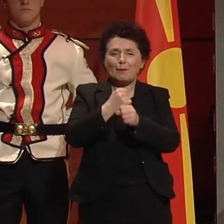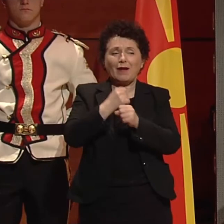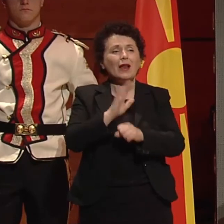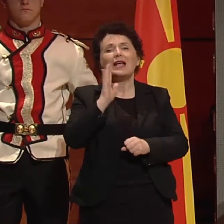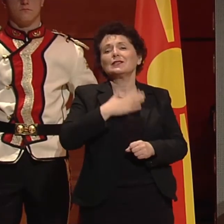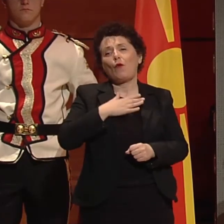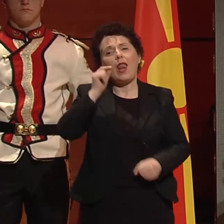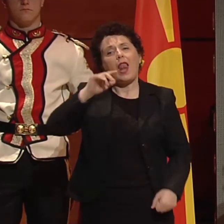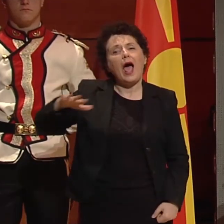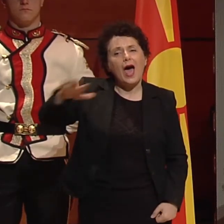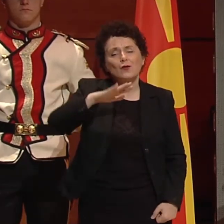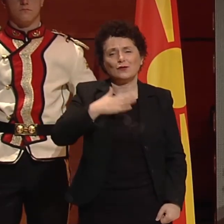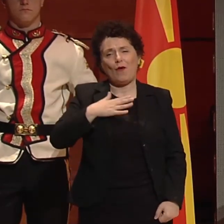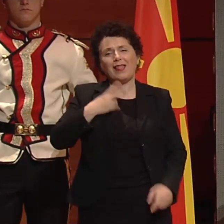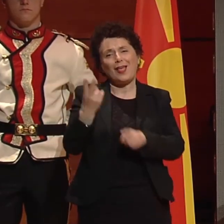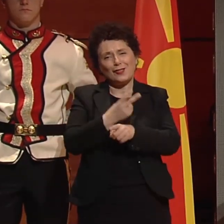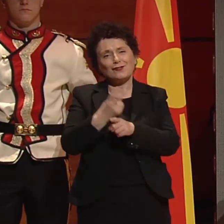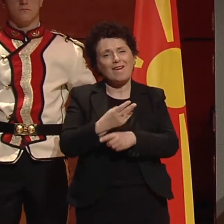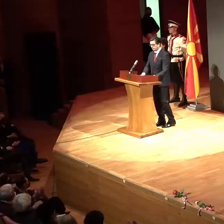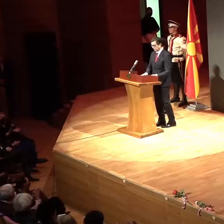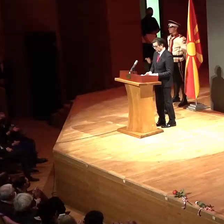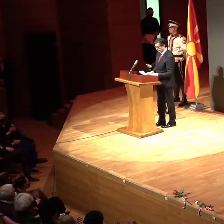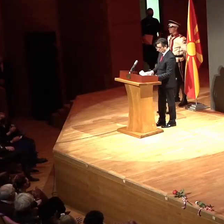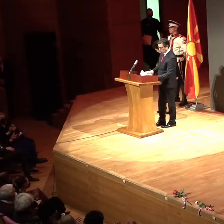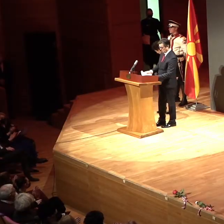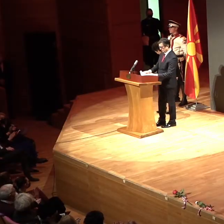за својот народ и за својата земја. Благодарам.